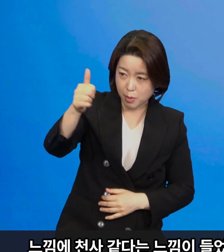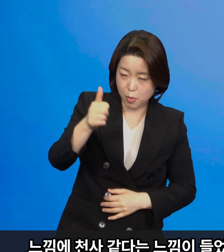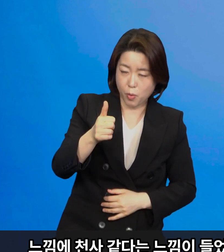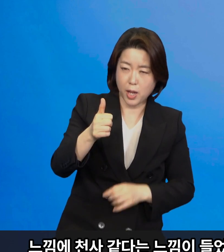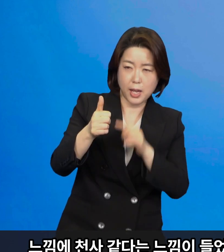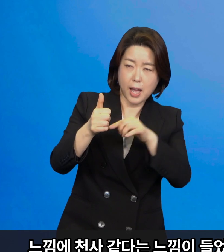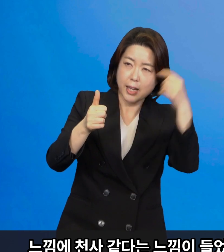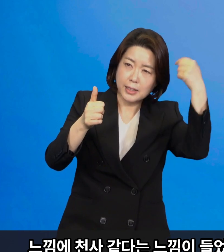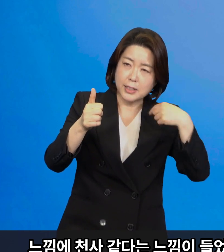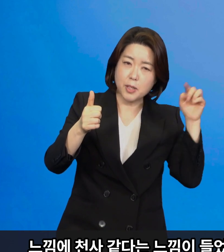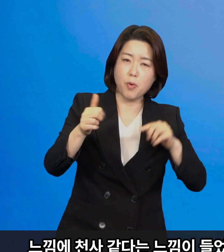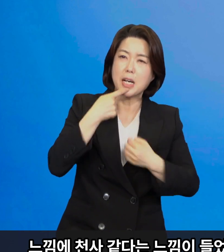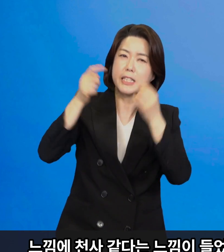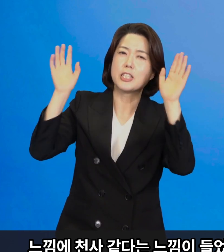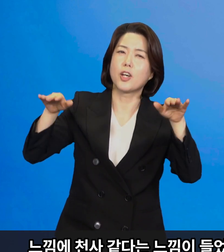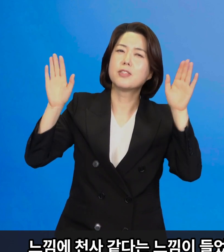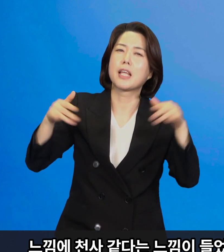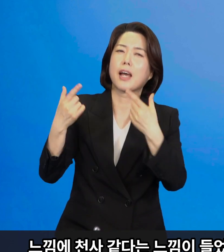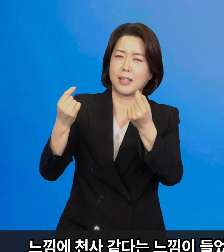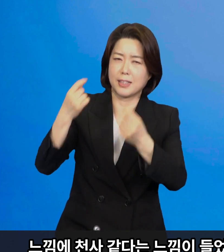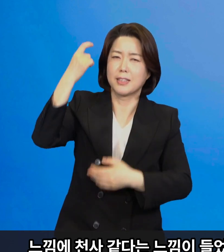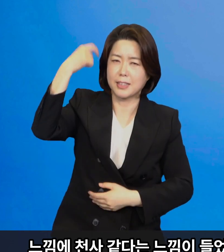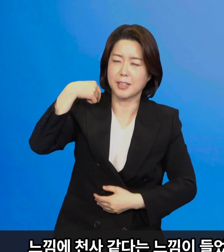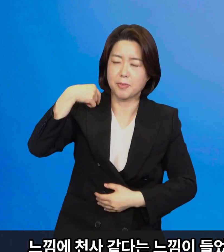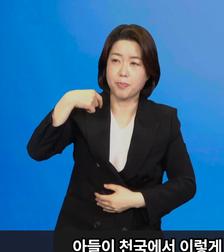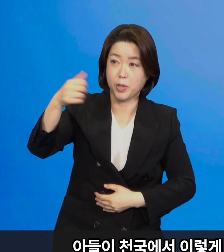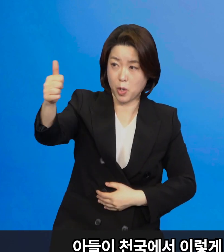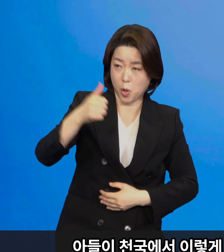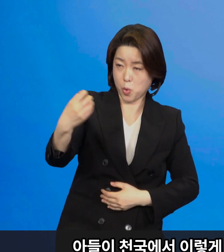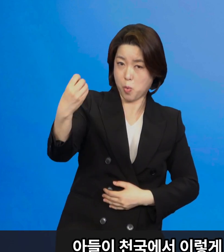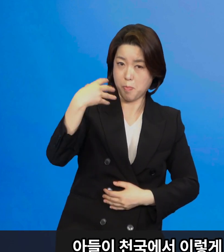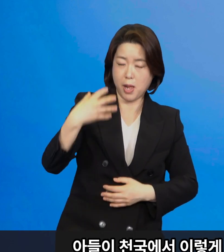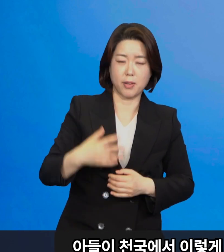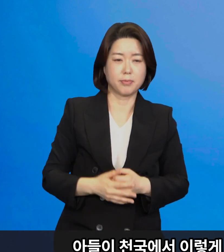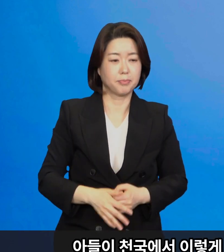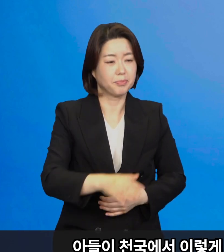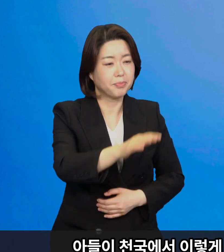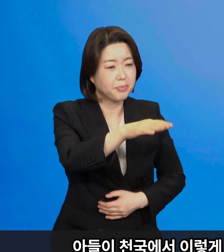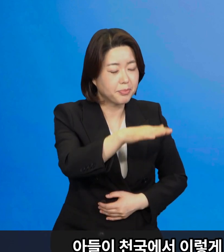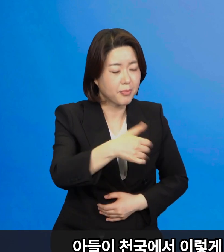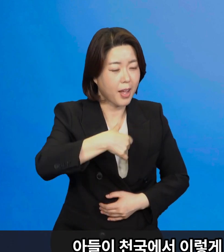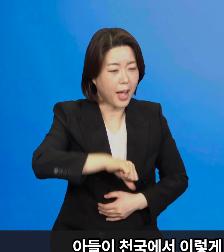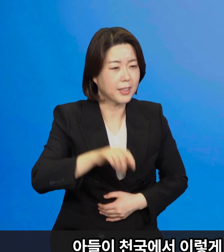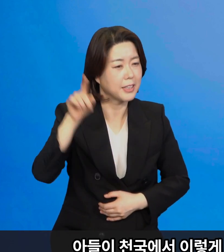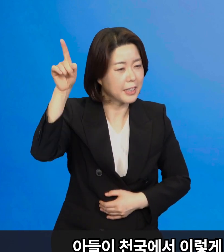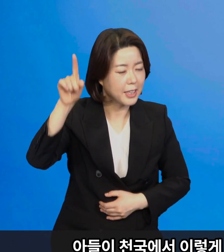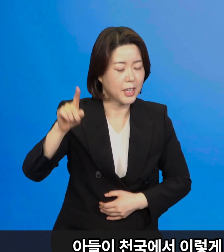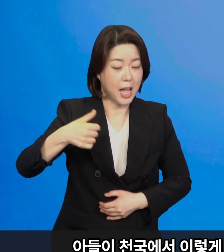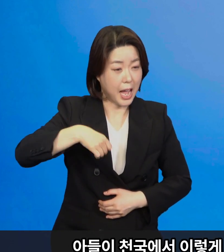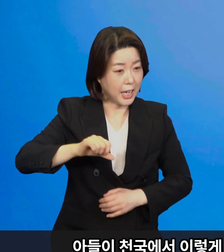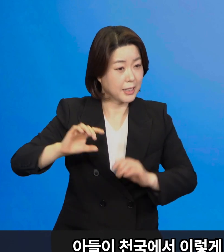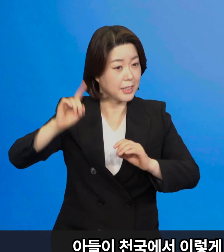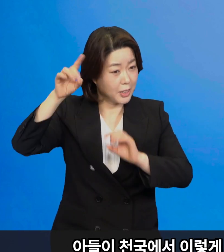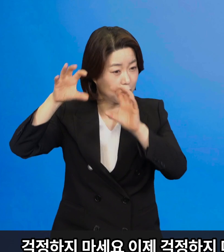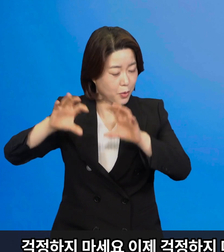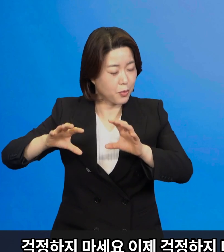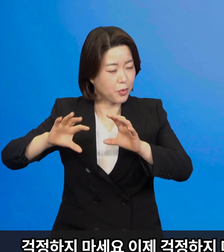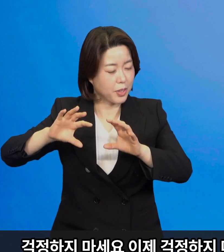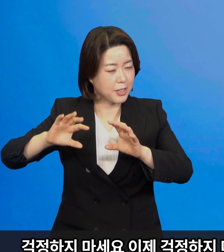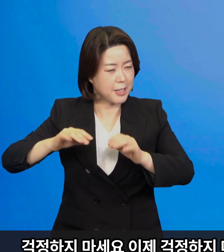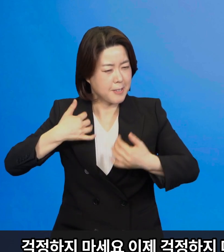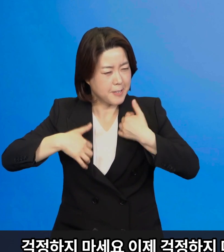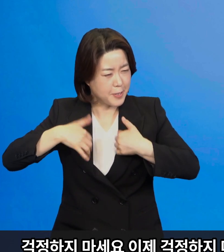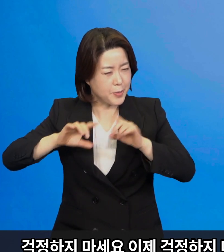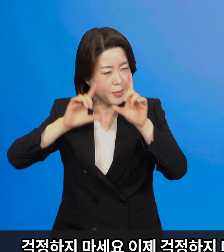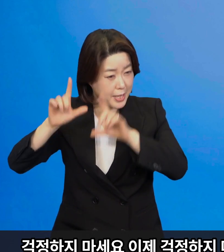같다라는 느낌이 들었어요. 근데 그분이 뭐라는 얘기를 하냐면 아들이 천국에서 이렇게 잘 지내는 것 모르고 계셨죠?